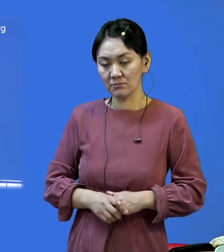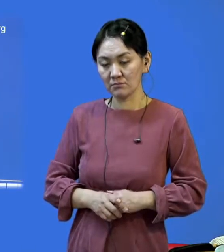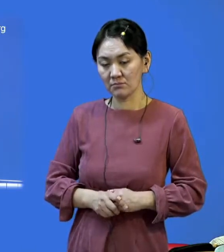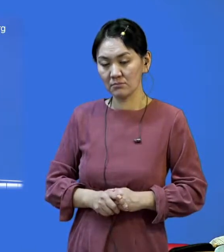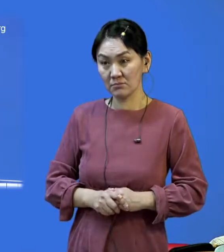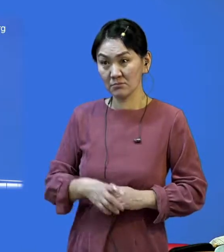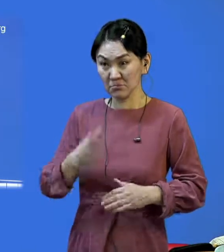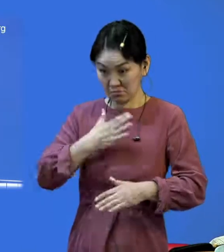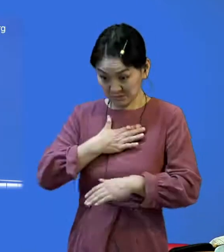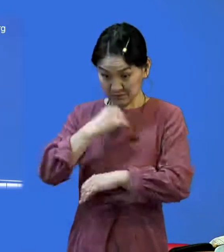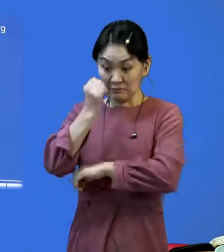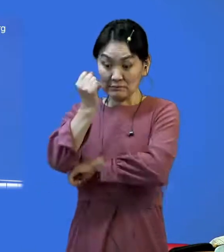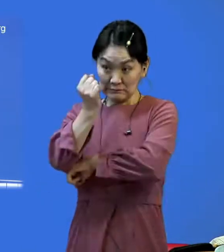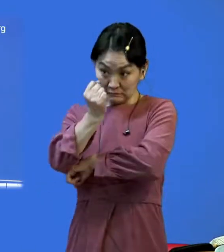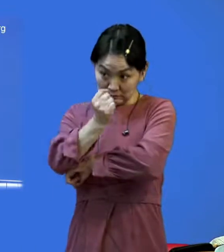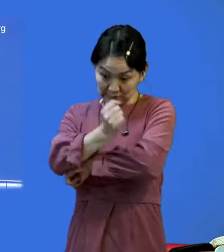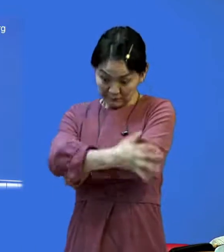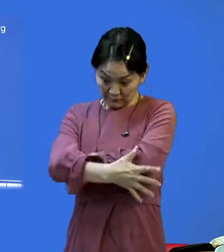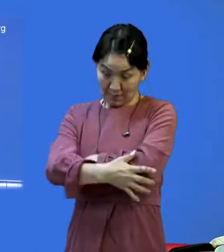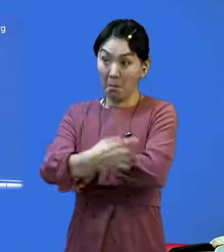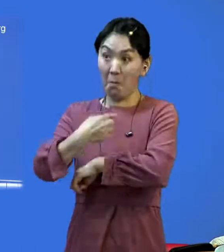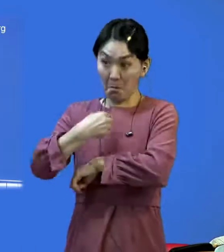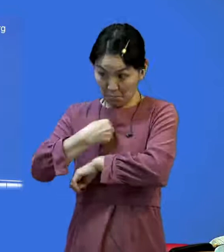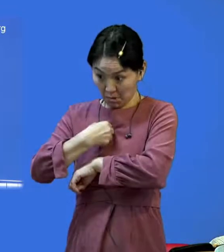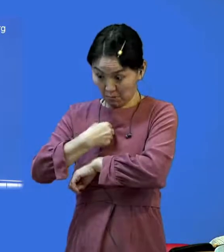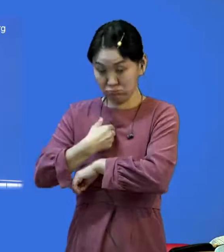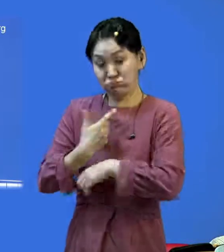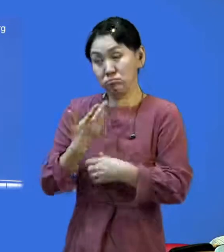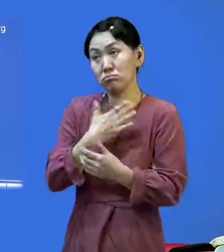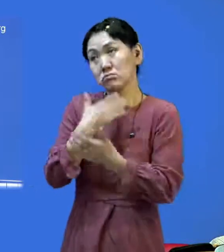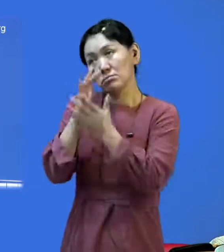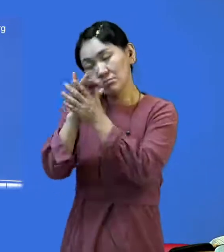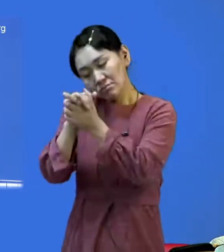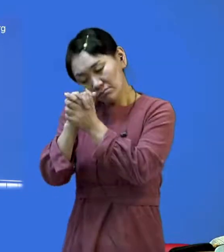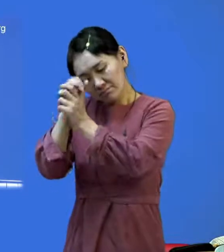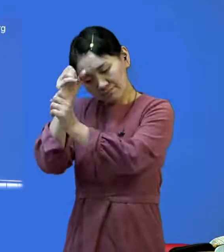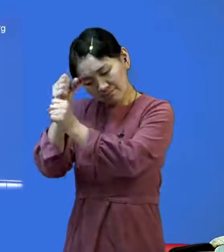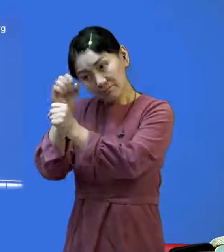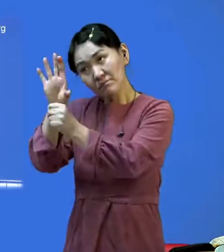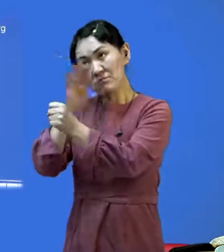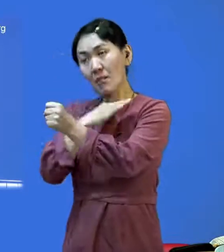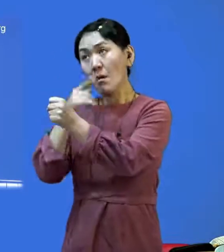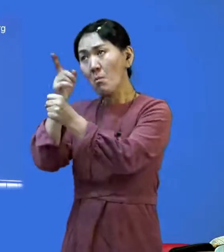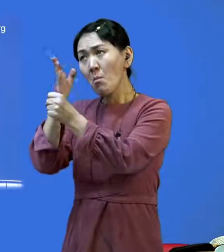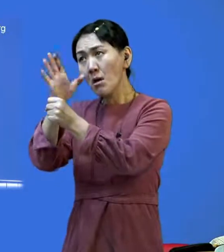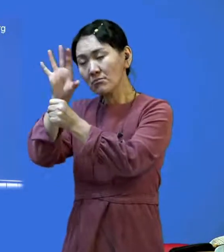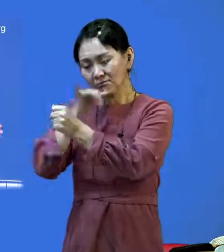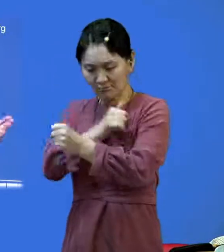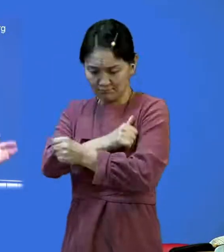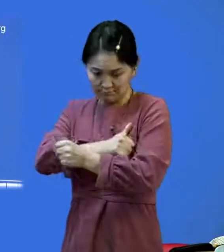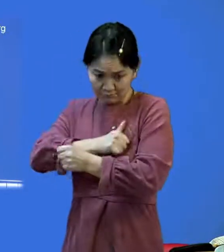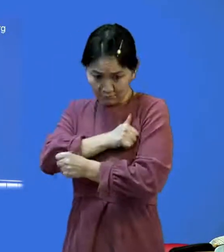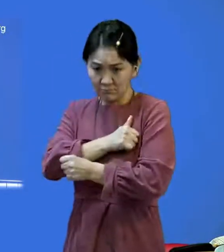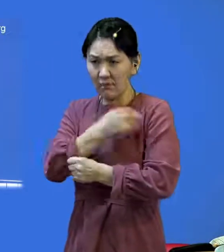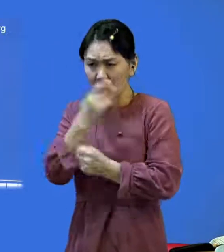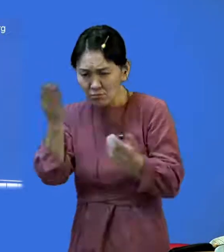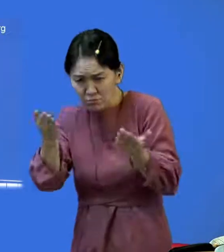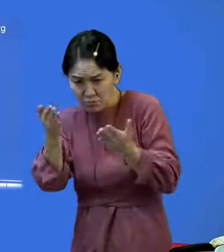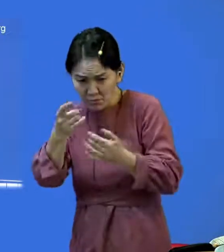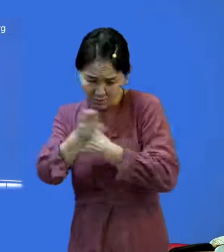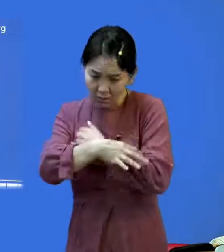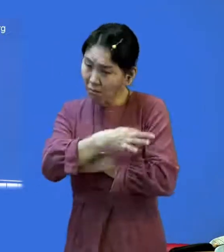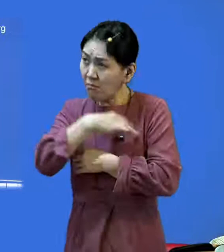Даби ядуу байгаа бол ядуу байгаа байдал дотор эзэн найдаж тэмээ эзнэр сэтгэл хангалуун байгаад амьдраасаа идэ эзэн хүсэж байна